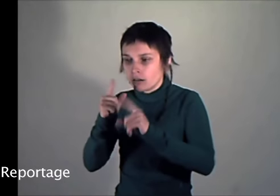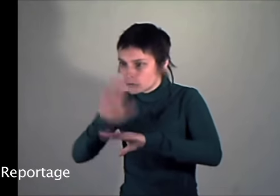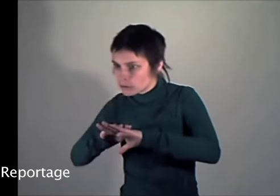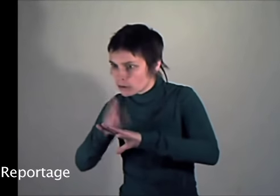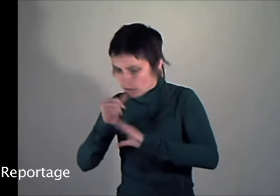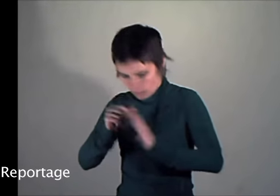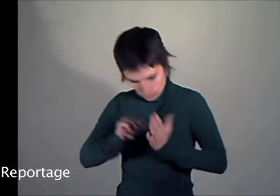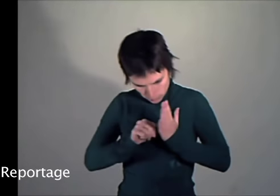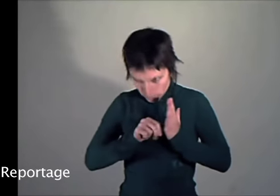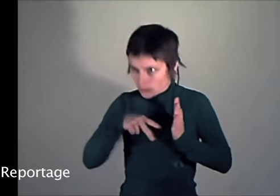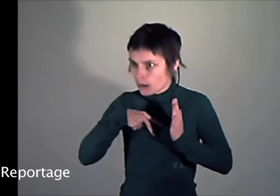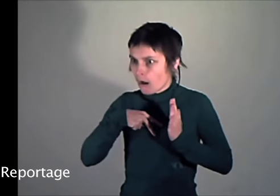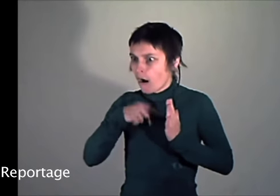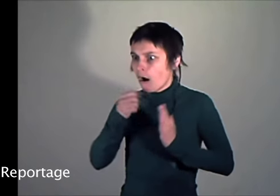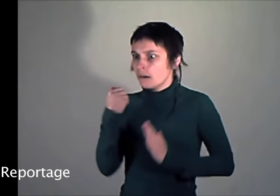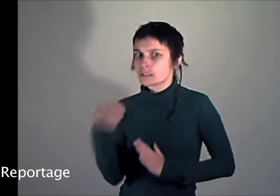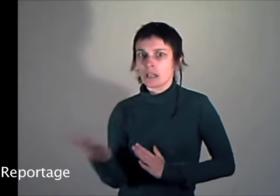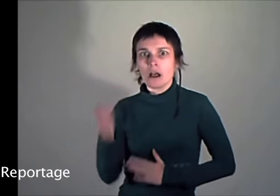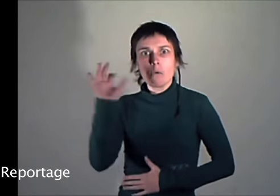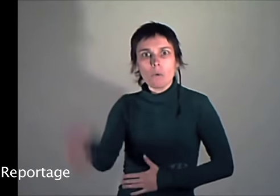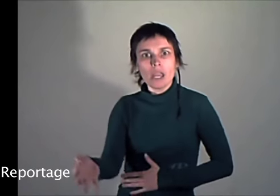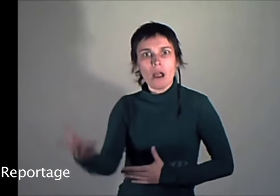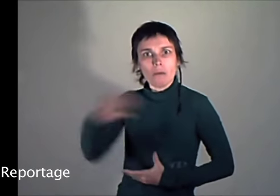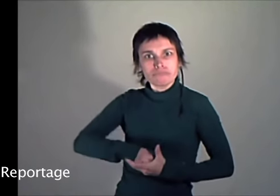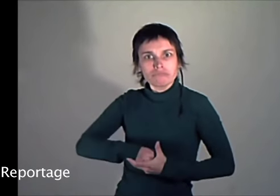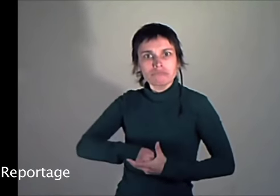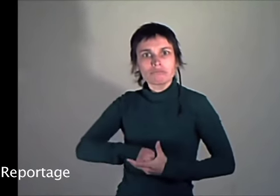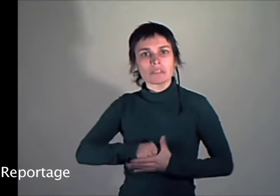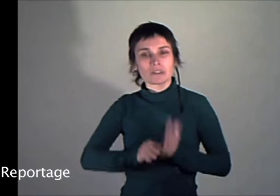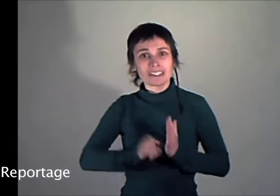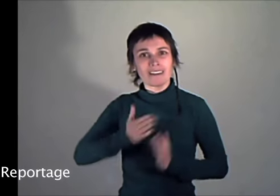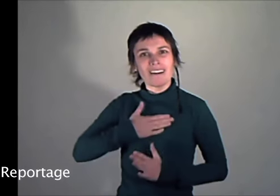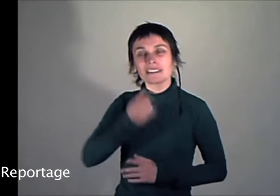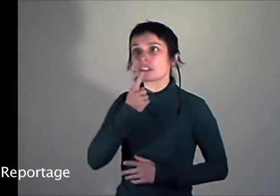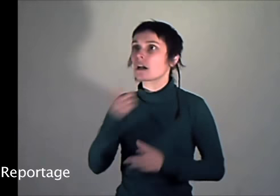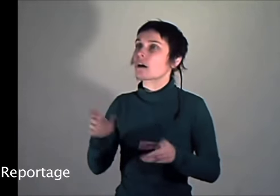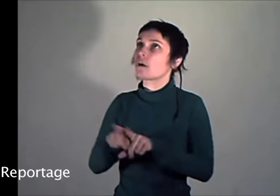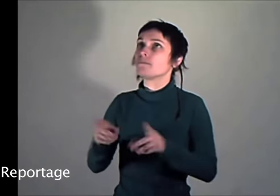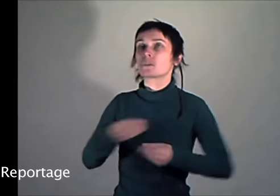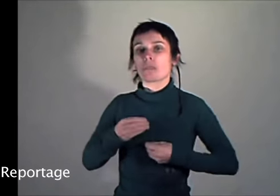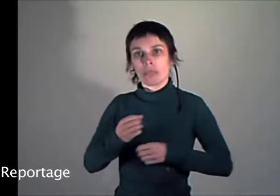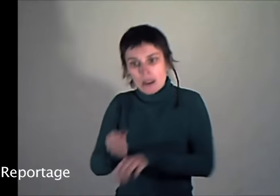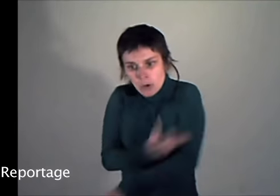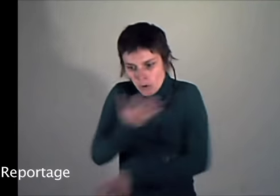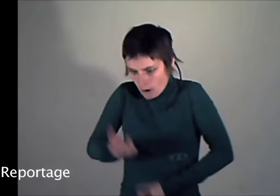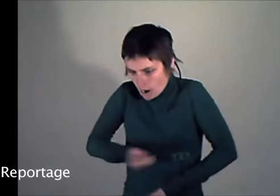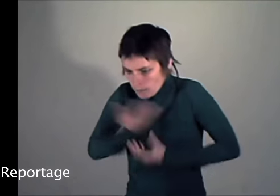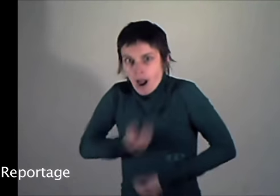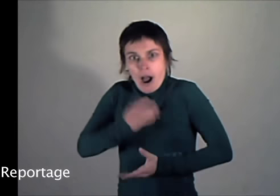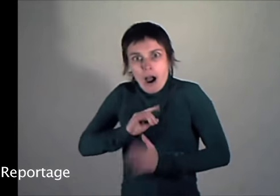participé à ça et là je suis juste tombée des nues en fait. Et là je me suis rendu compte que c'était mon identité qui était